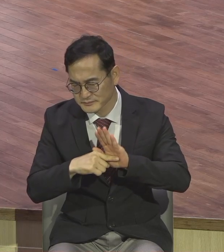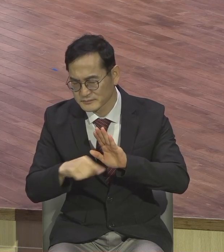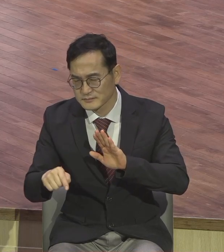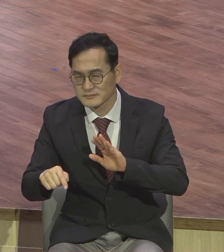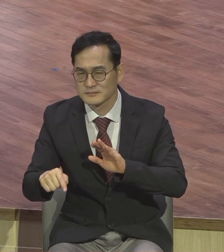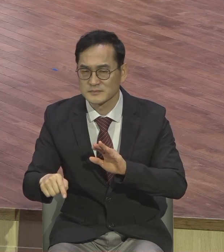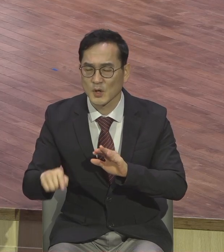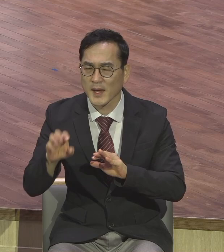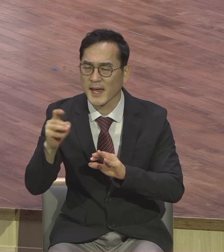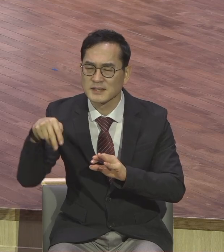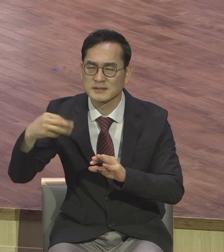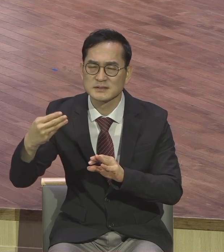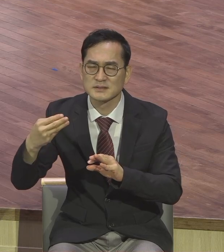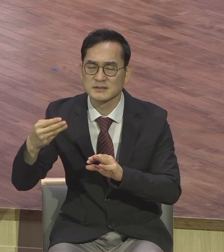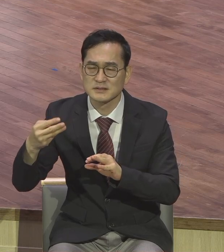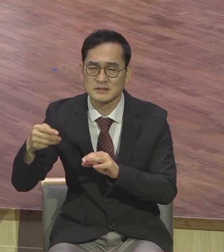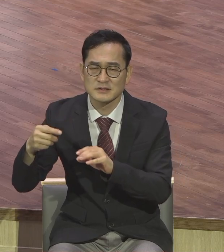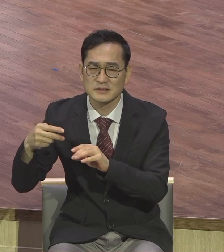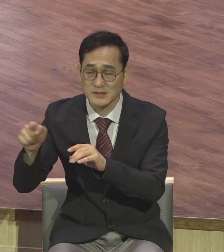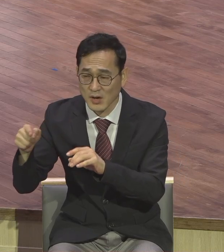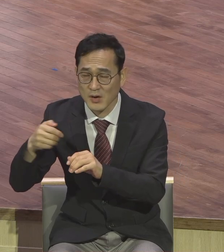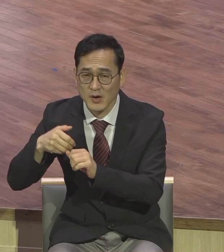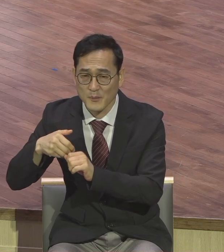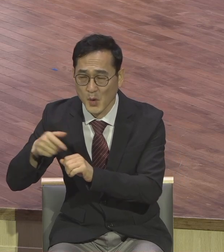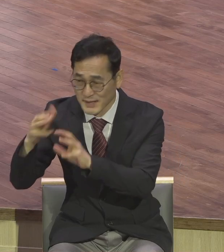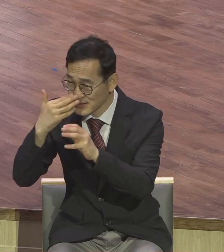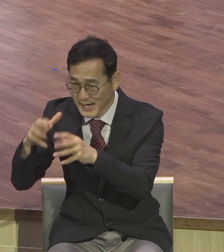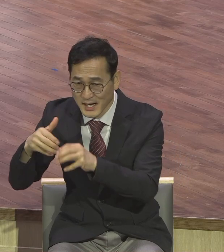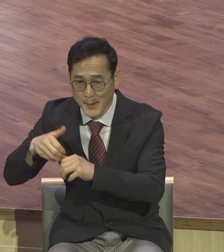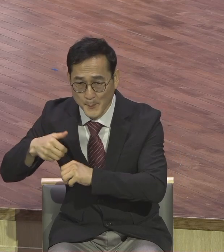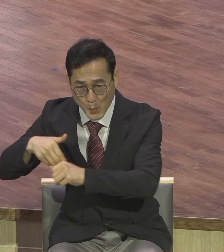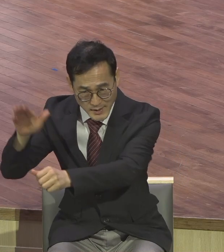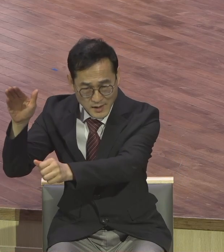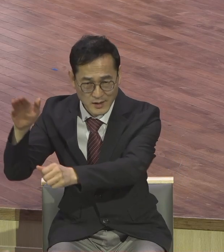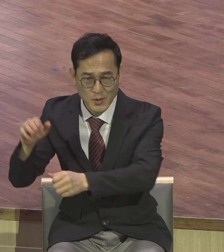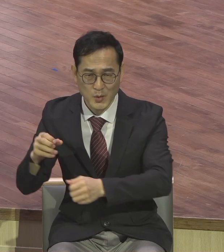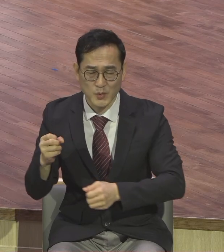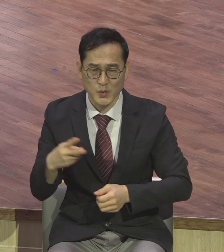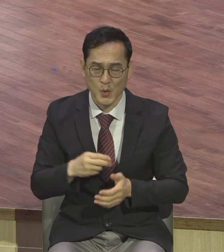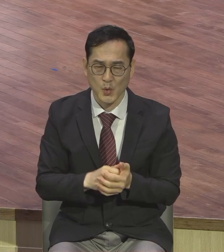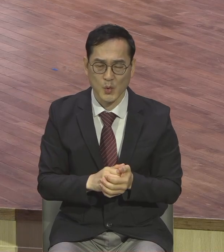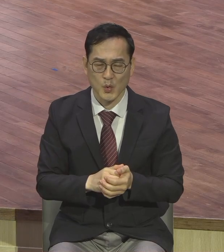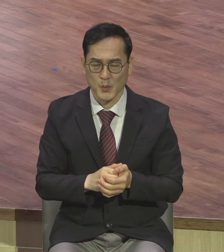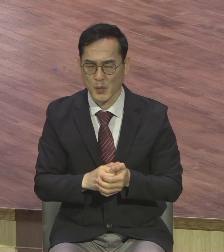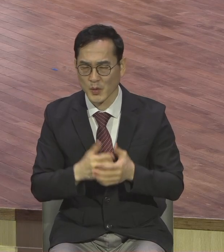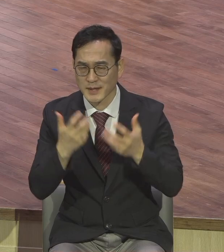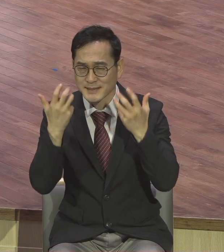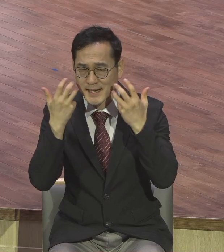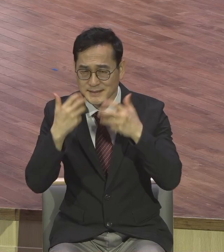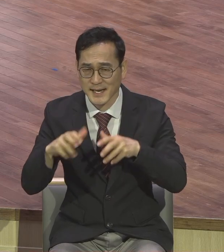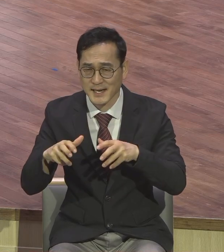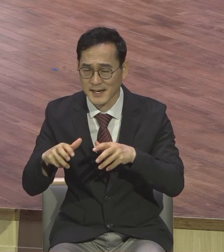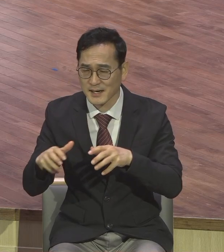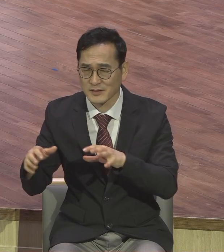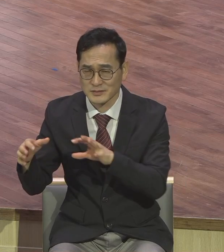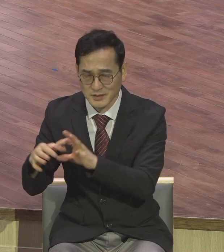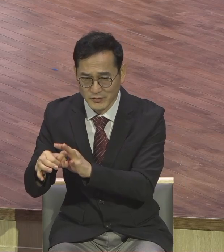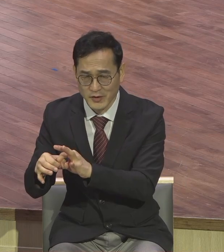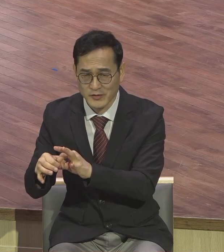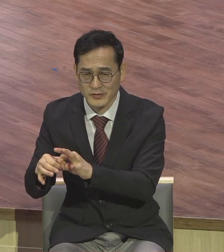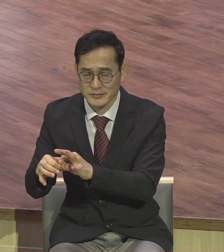완비로 그렇게 맞이했던 아수에로 왕, 다니엘과 연결되어 있던 너가 다니엘이 사자굴에 갔을